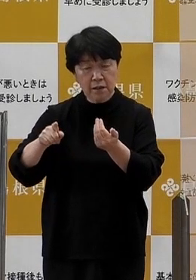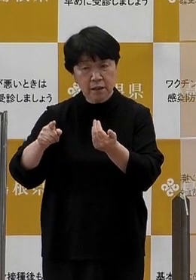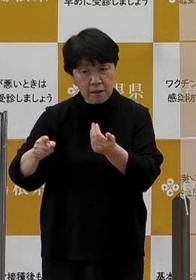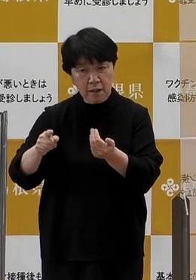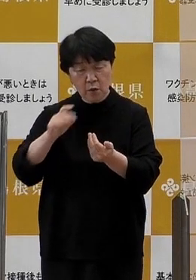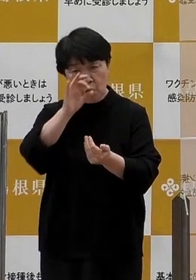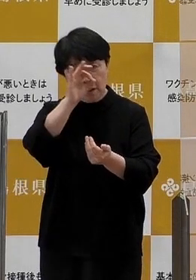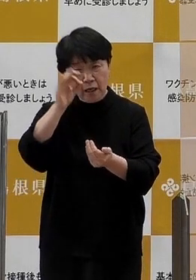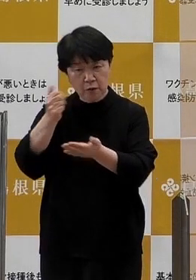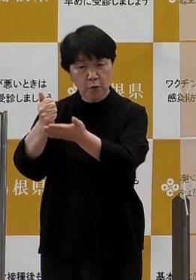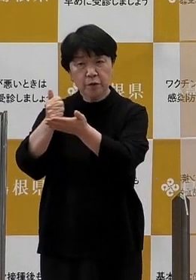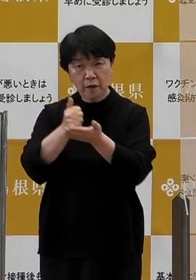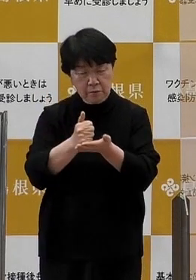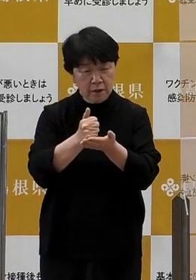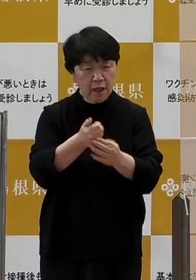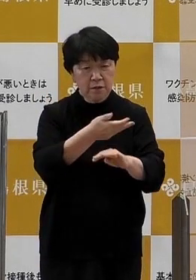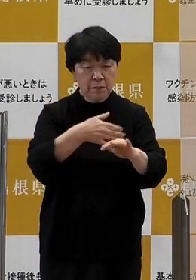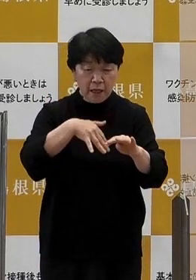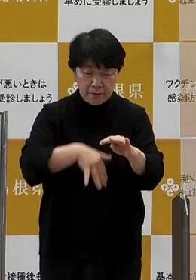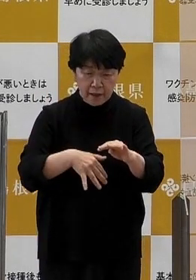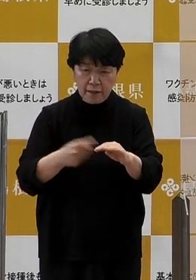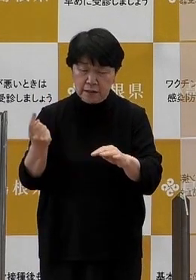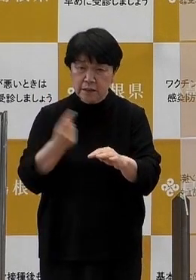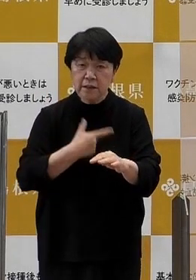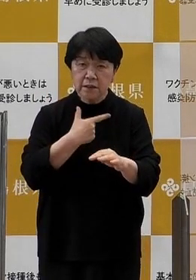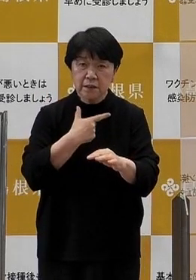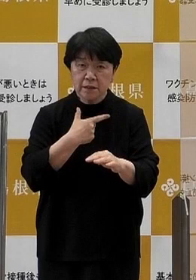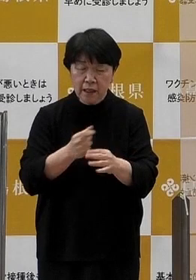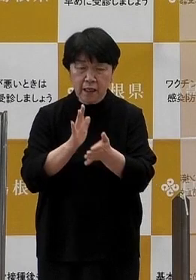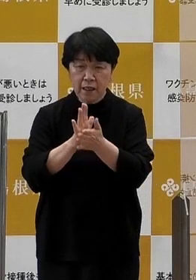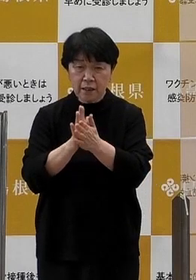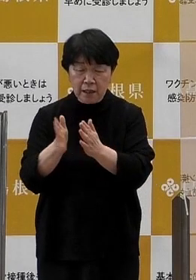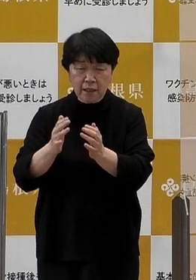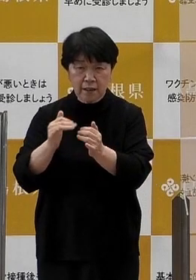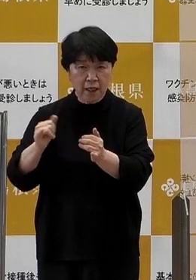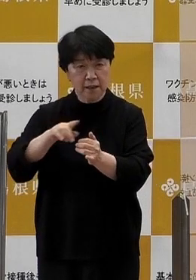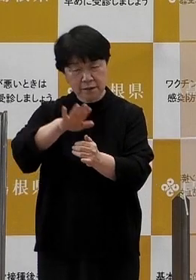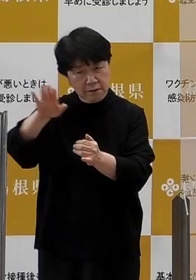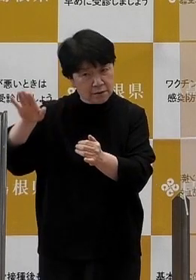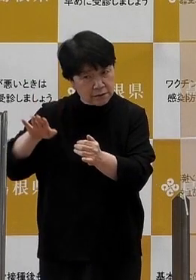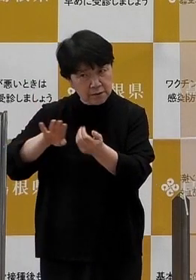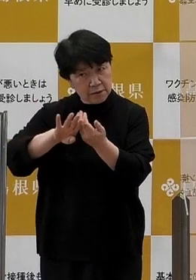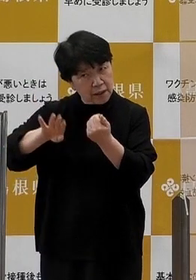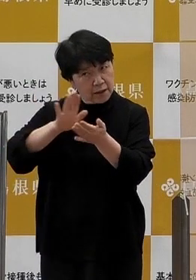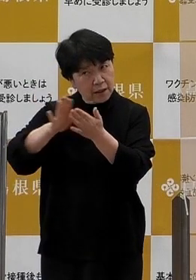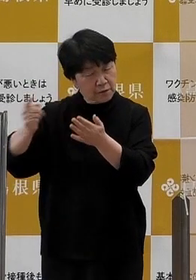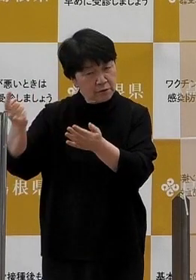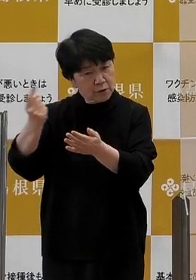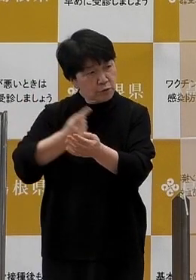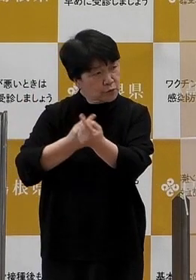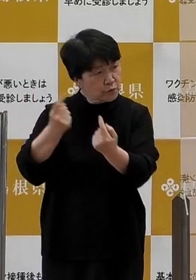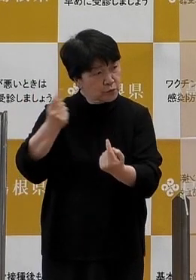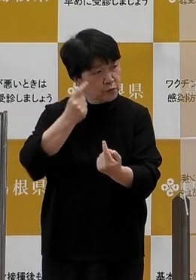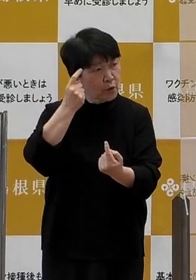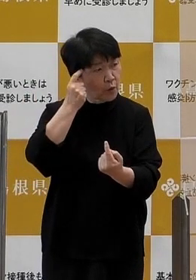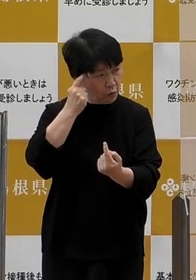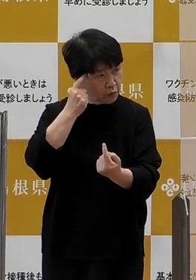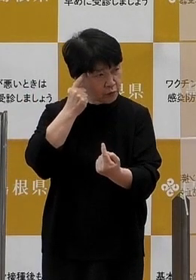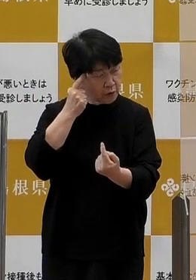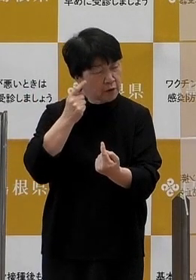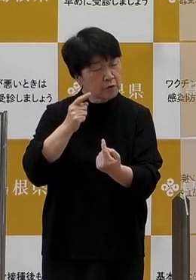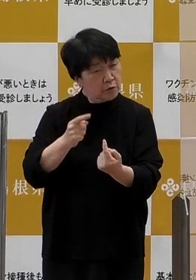ですので、はい、まあ、島根に行ってみたいわという方はいらっしゃると思うんですけど、まあ、そういった方々に対しては、今回はその知事としては、そういった方はもうちょっと今回